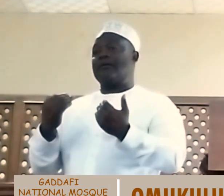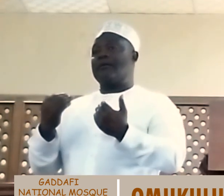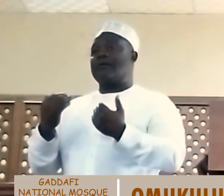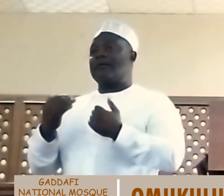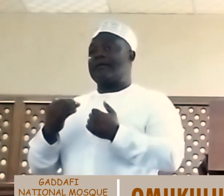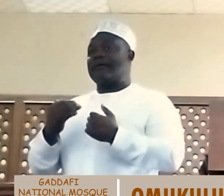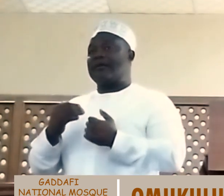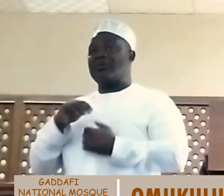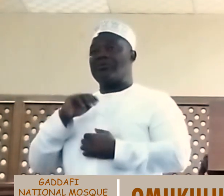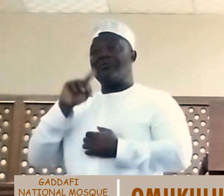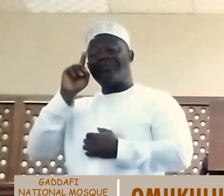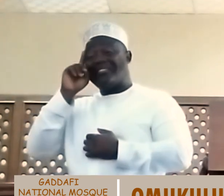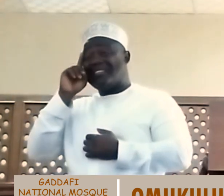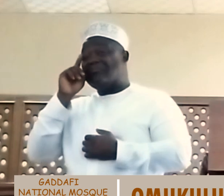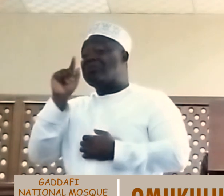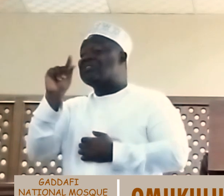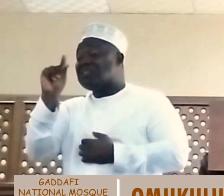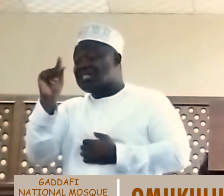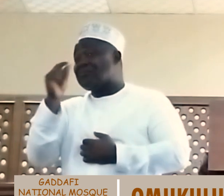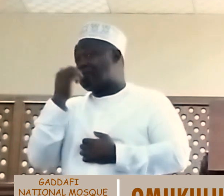sikye ekintu ekitono